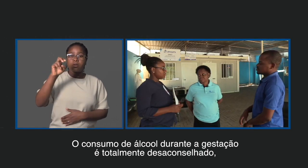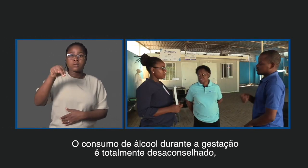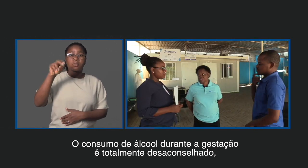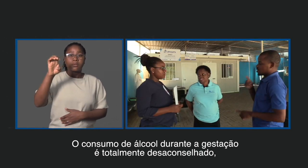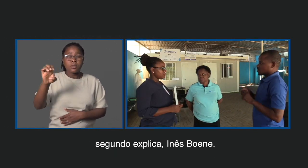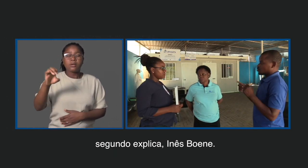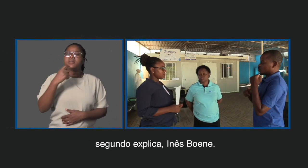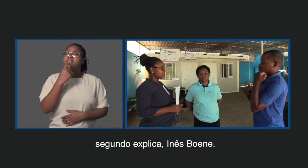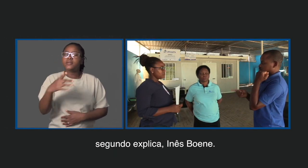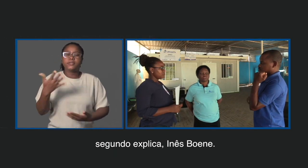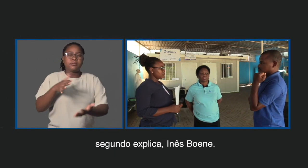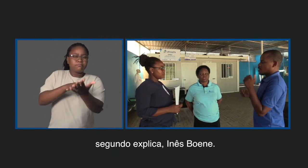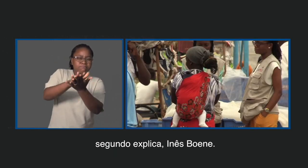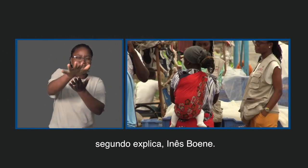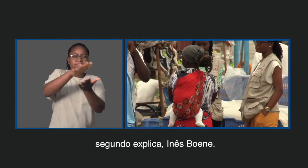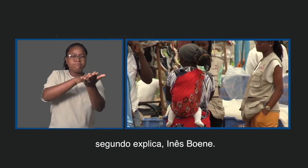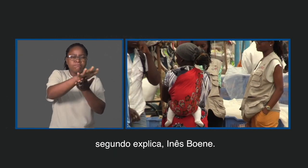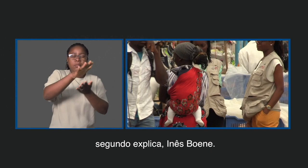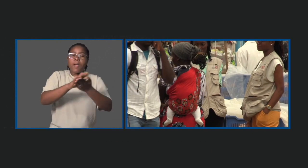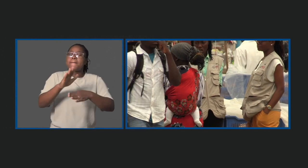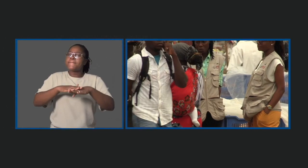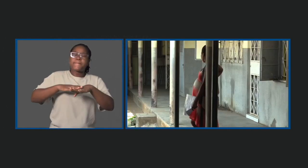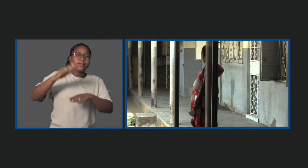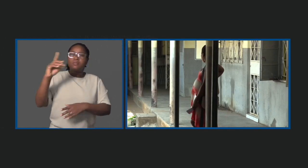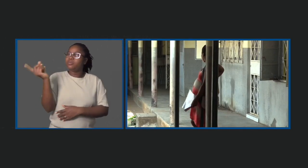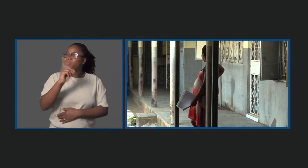desaconselhado, segundo explica Inês Buano.